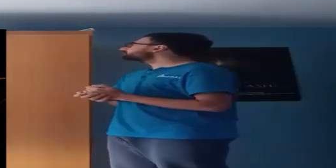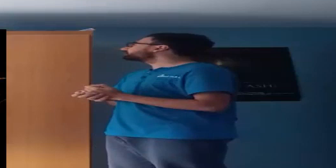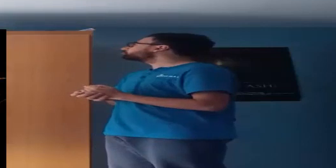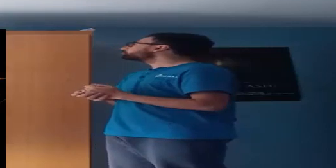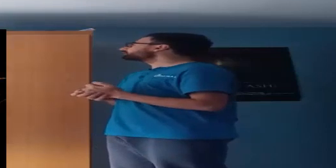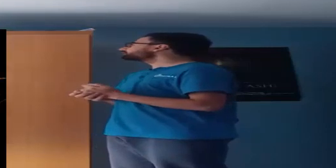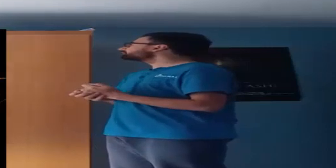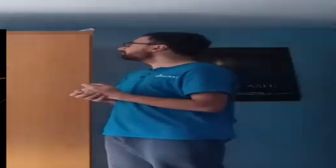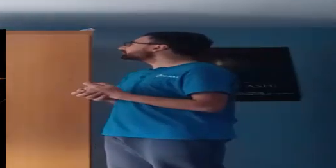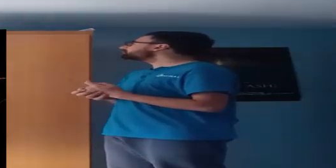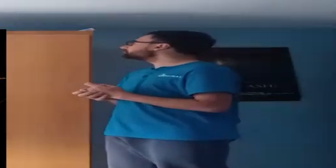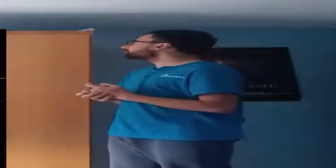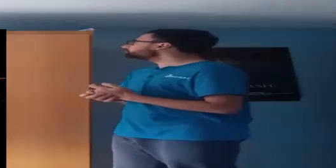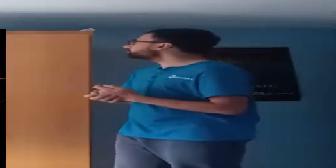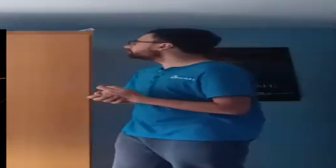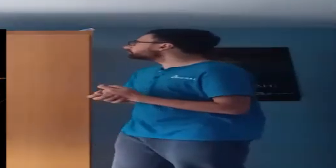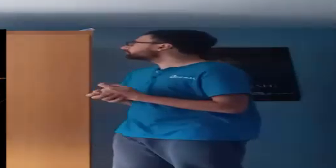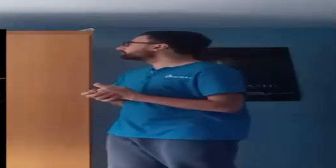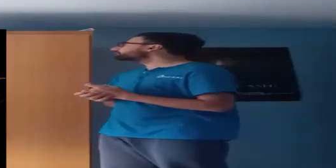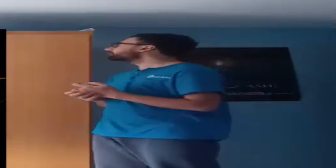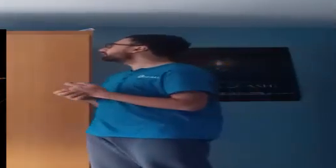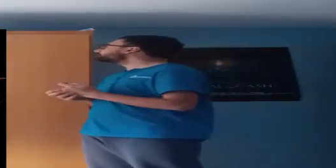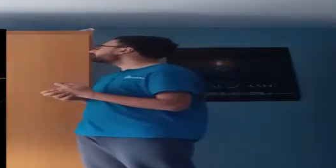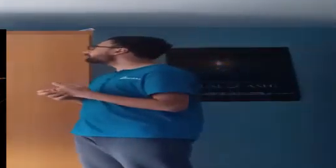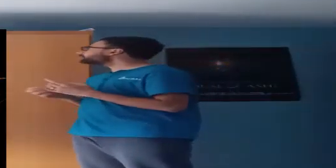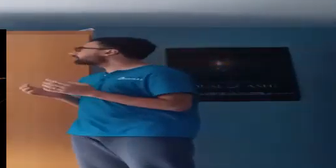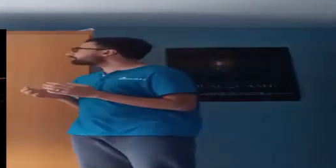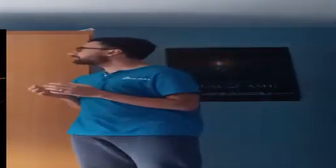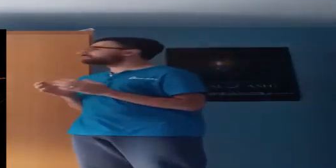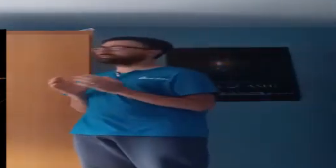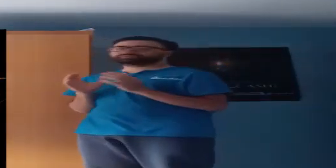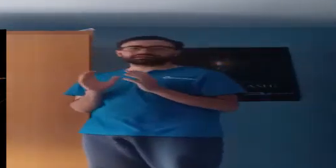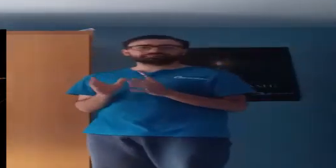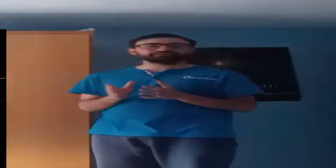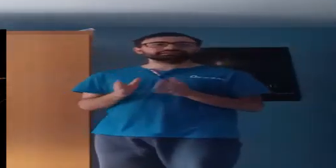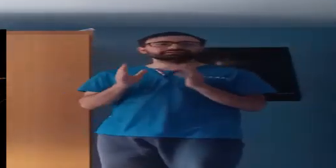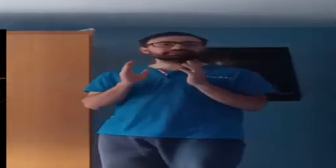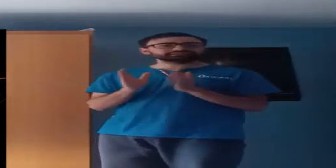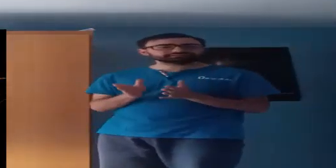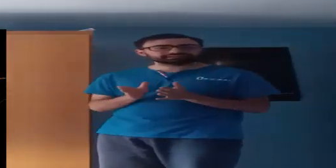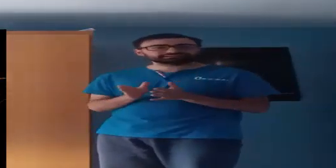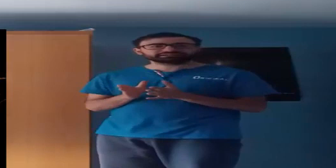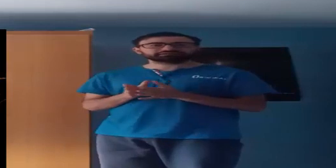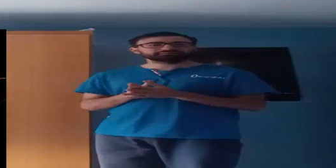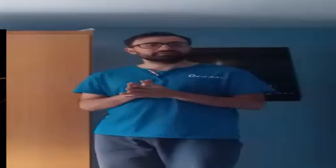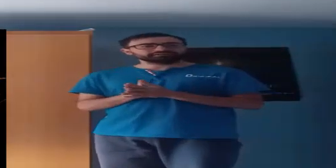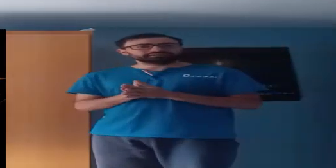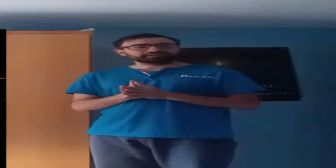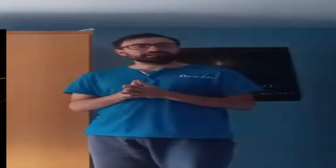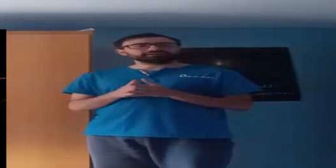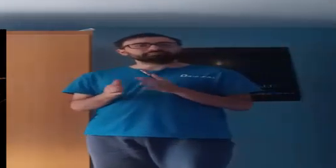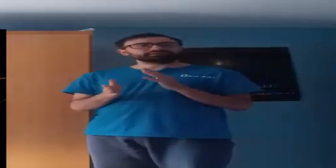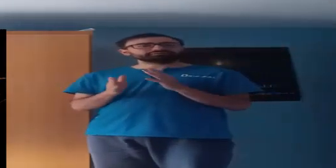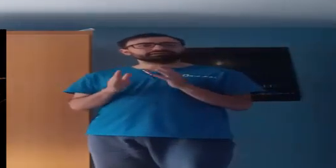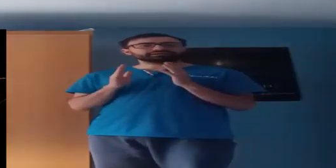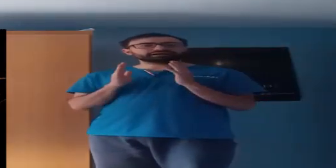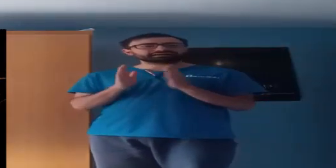que era el guardián del inframundo, el que vigilaba quién entraba y quién salía. era el perro de